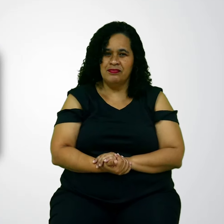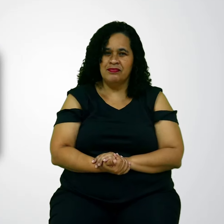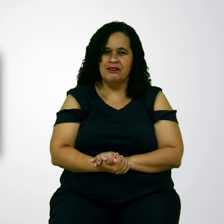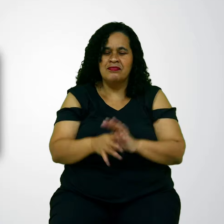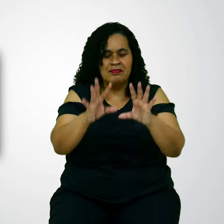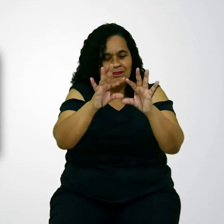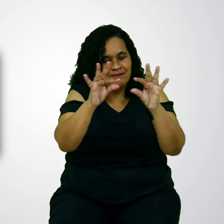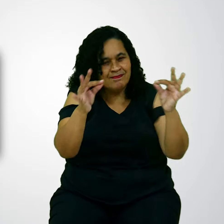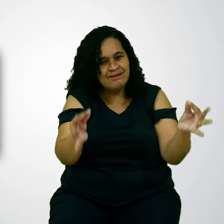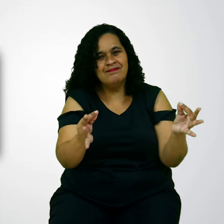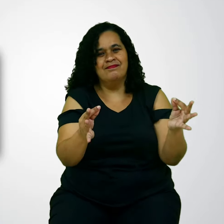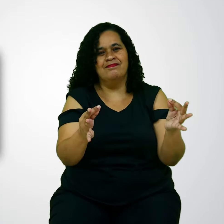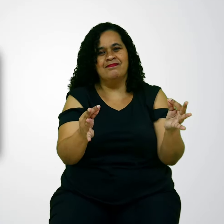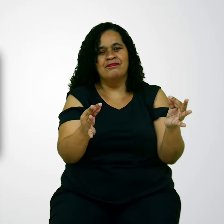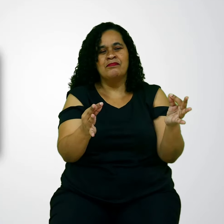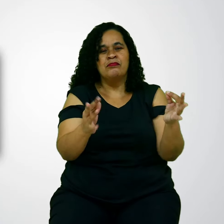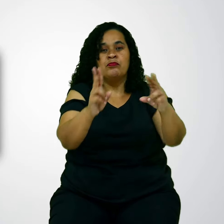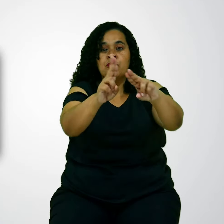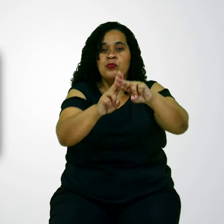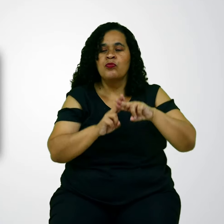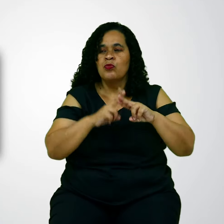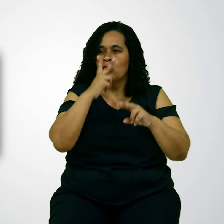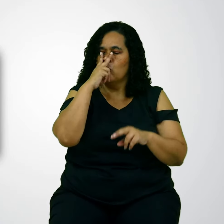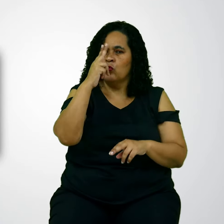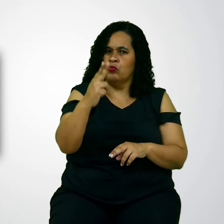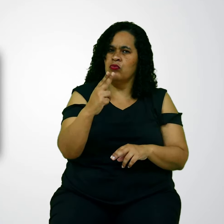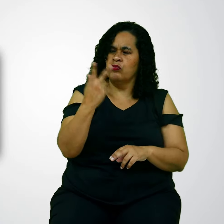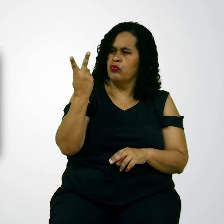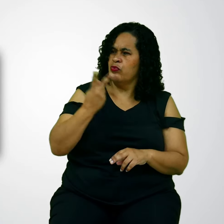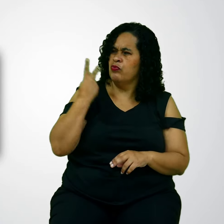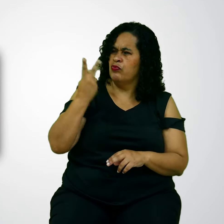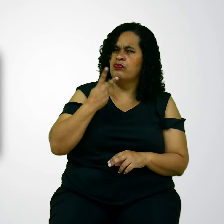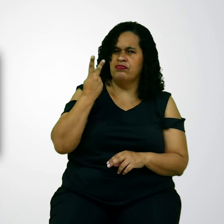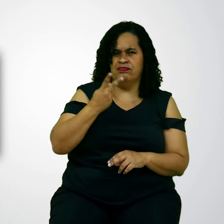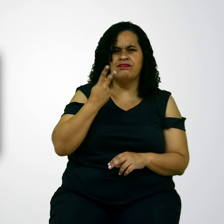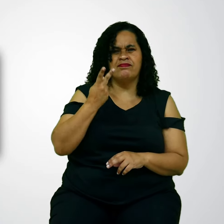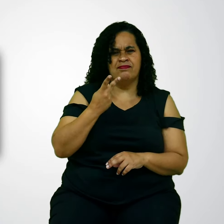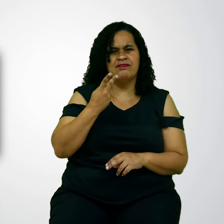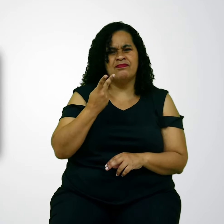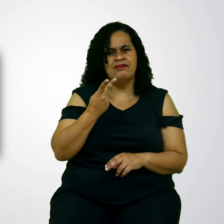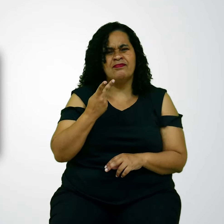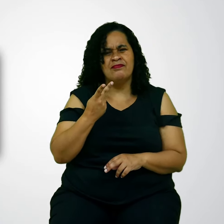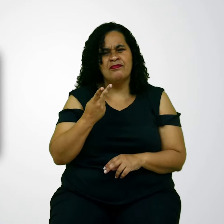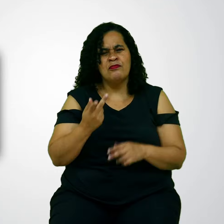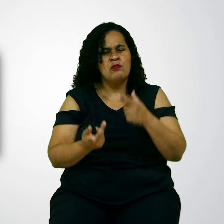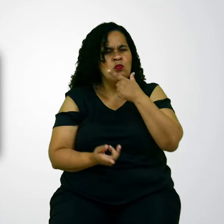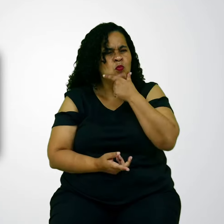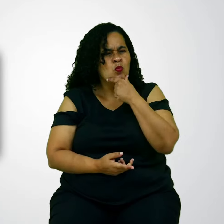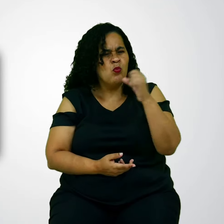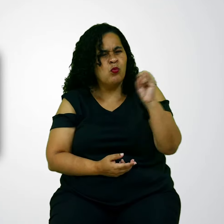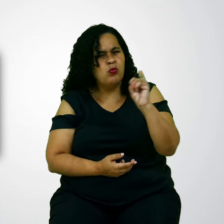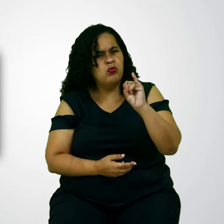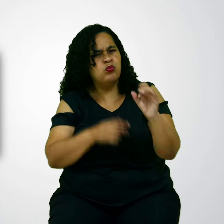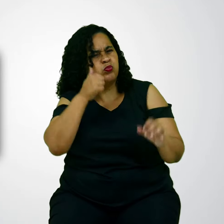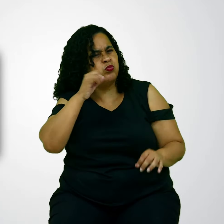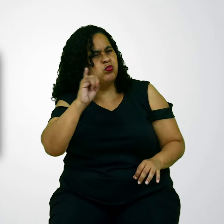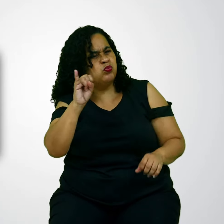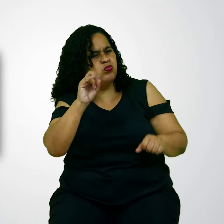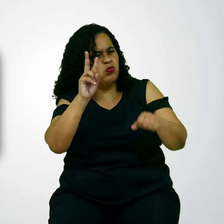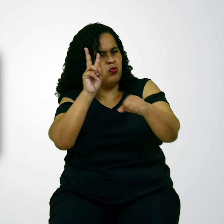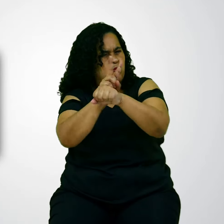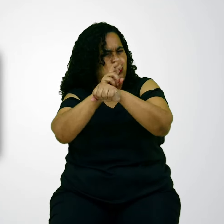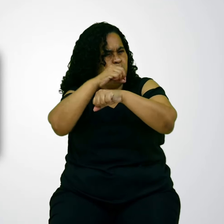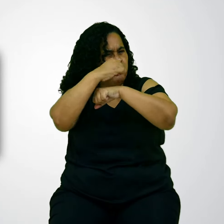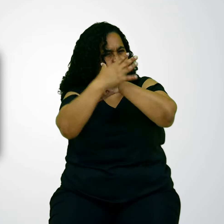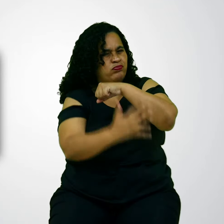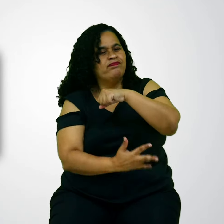grande lance não é a gente falar assim, não, porque os irmãos lá, os violeiros, ou a vigília lá do Jardim Santo André, a gente tem que